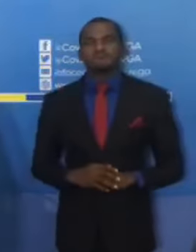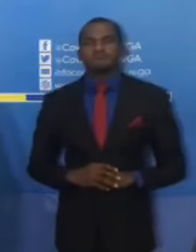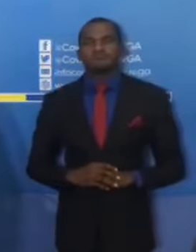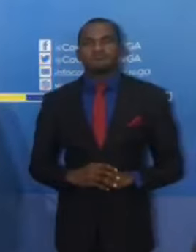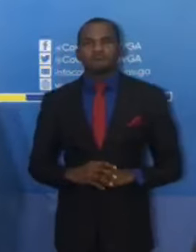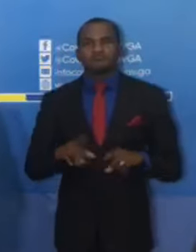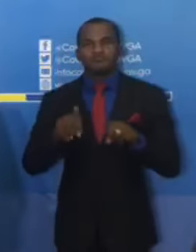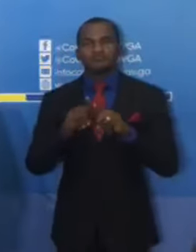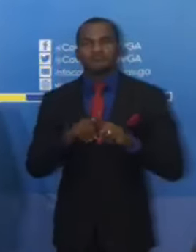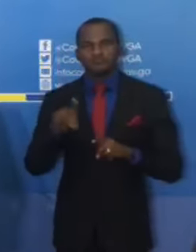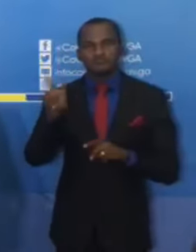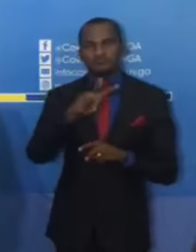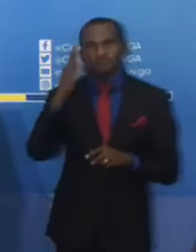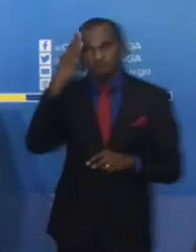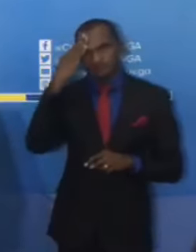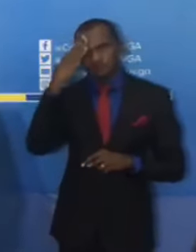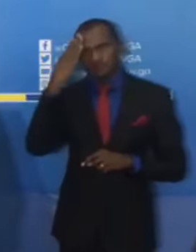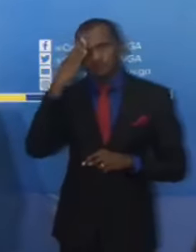Comme vous le savez,